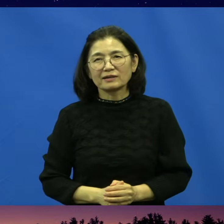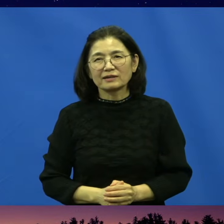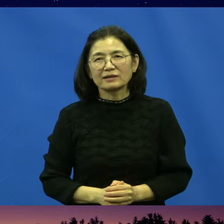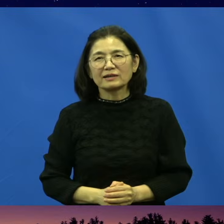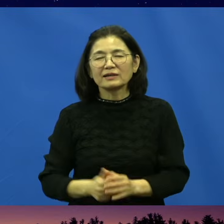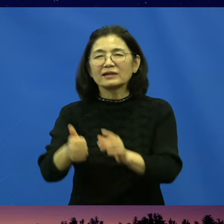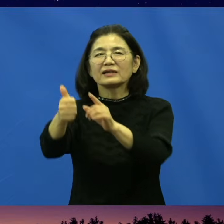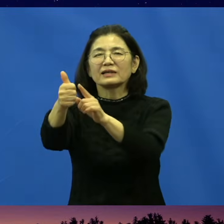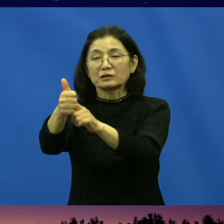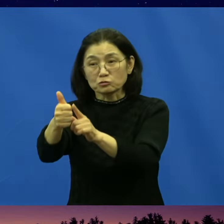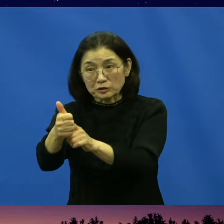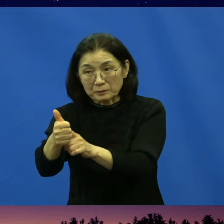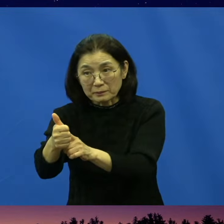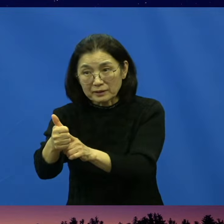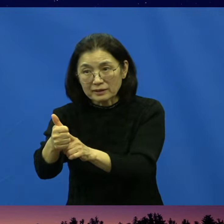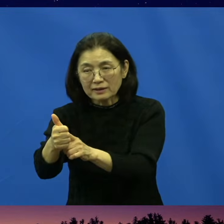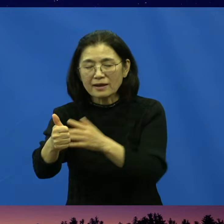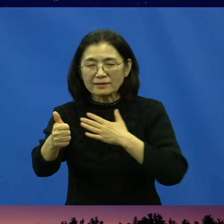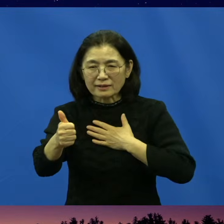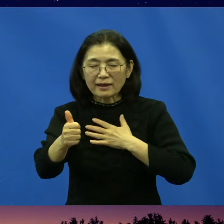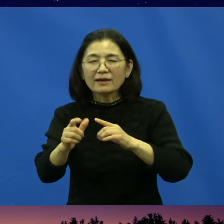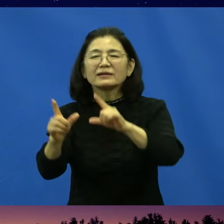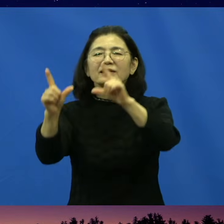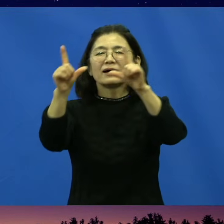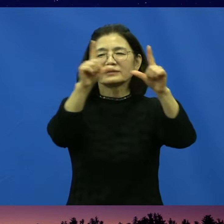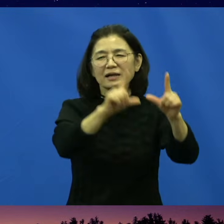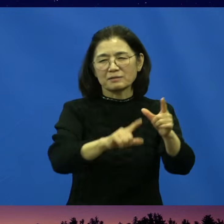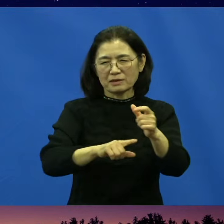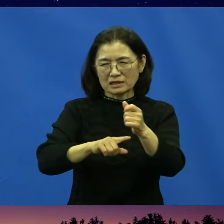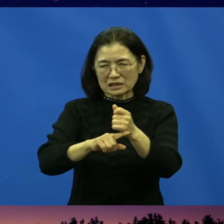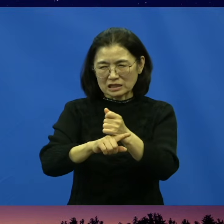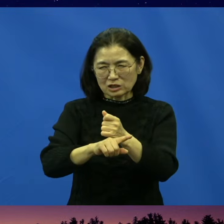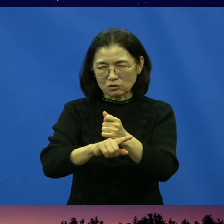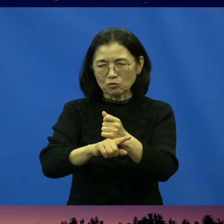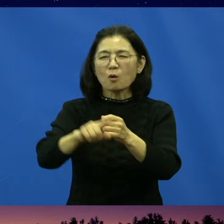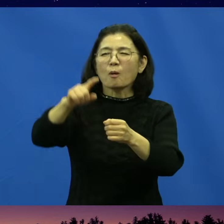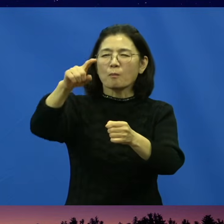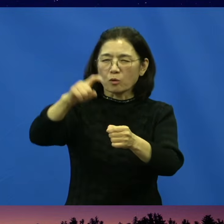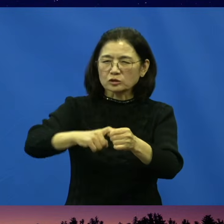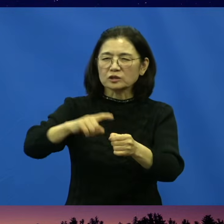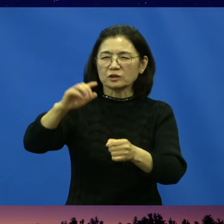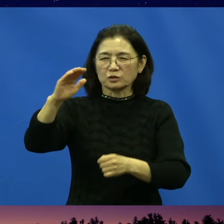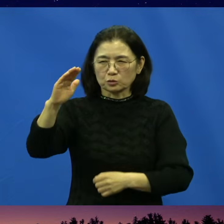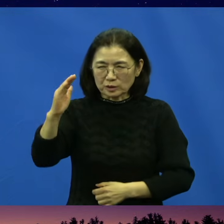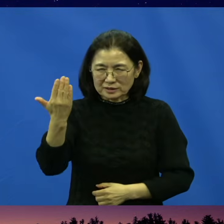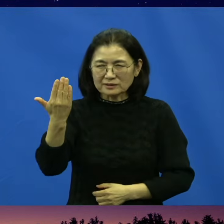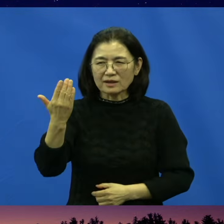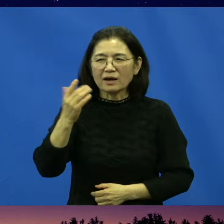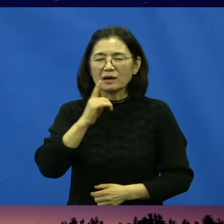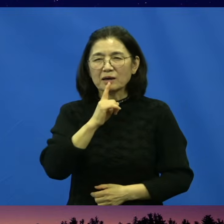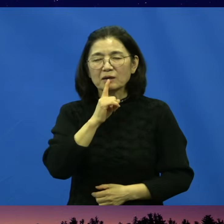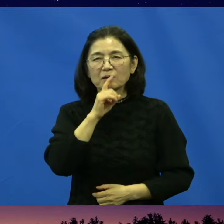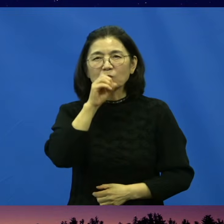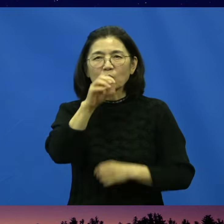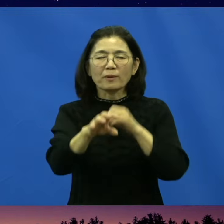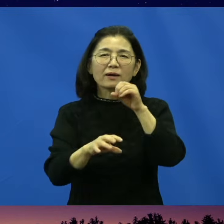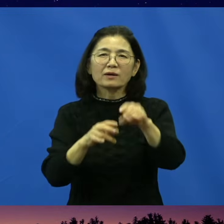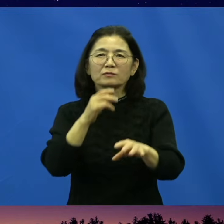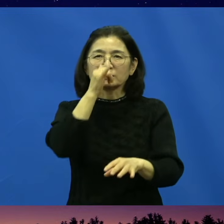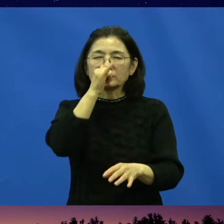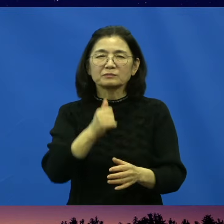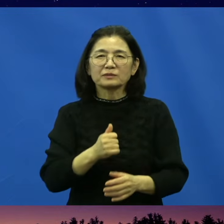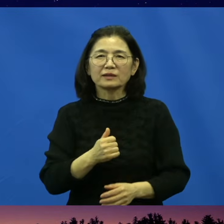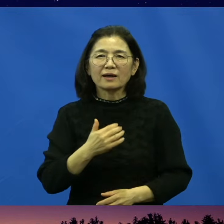이분이 내 삶의 이유가 되시는구나. 이제 내가 따라가야 될 분은 이분 한